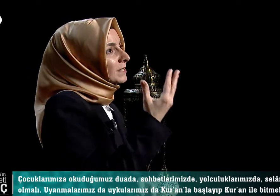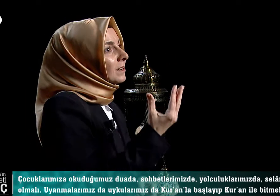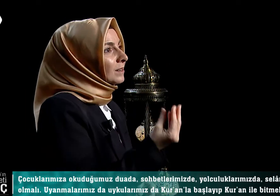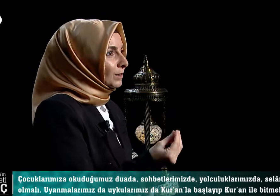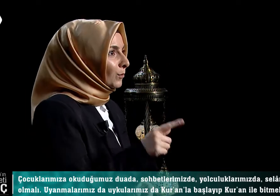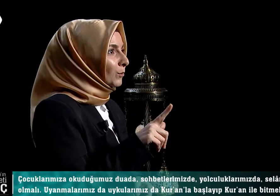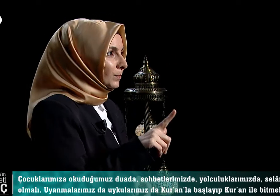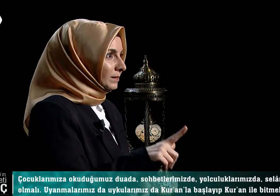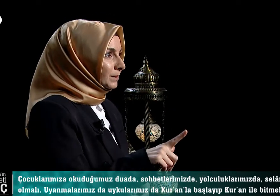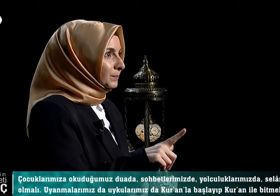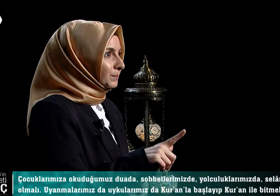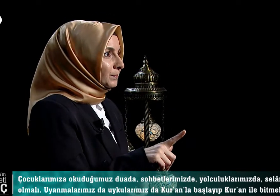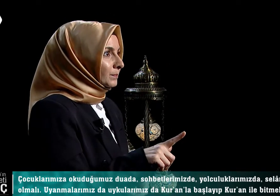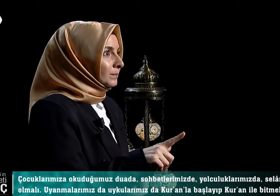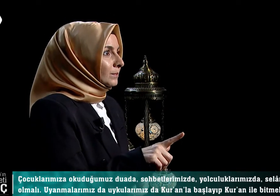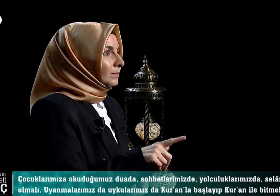selamımızda olmalı.